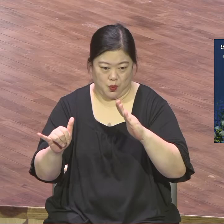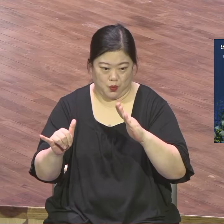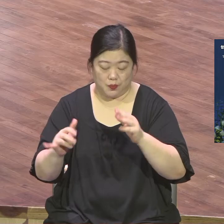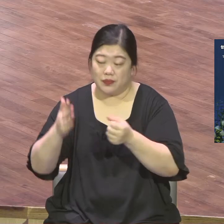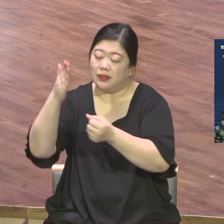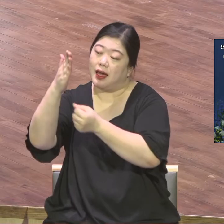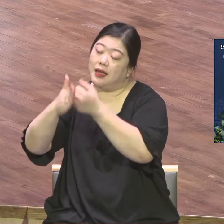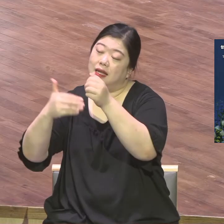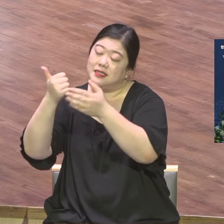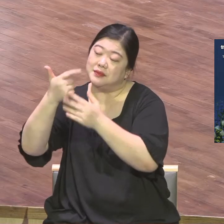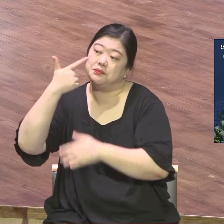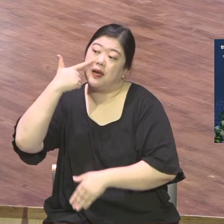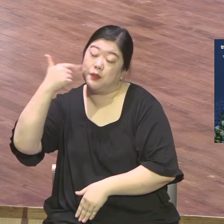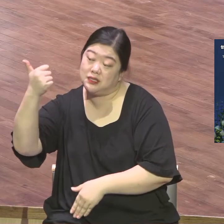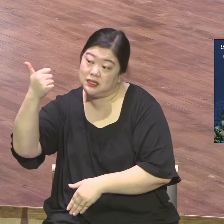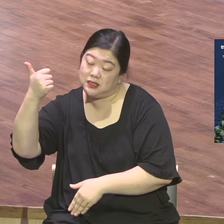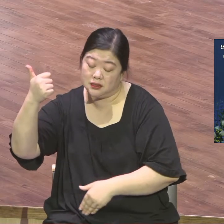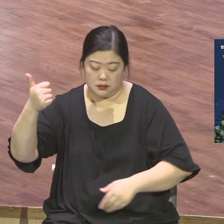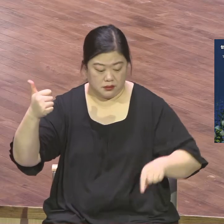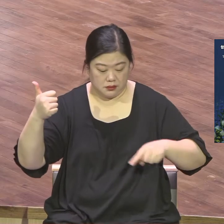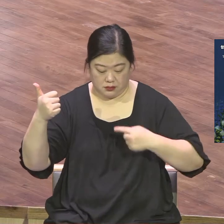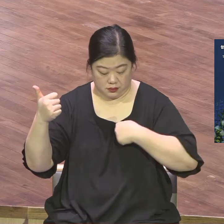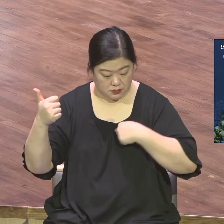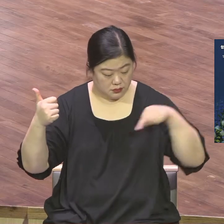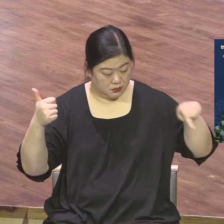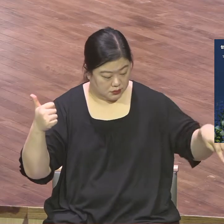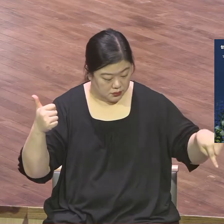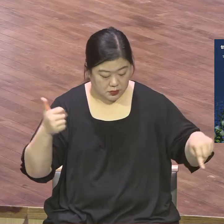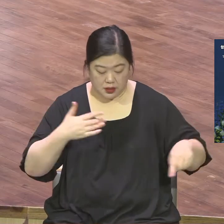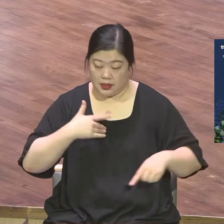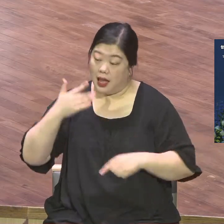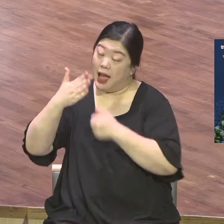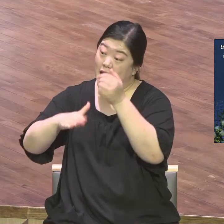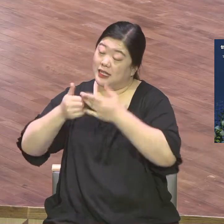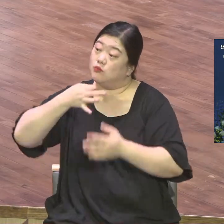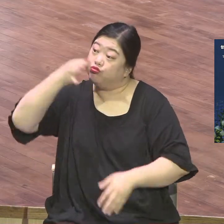아버지로 모신 영적인 이 가족이다. 그래서